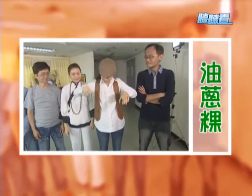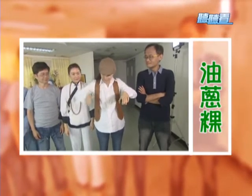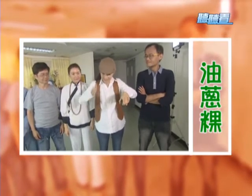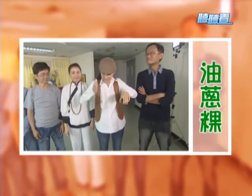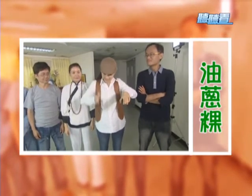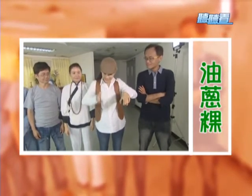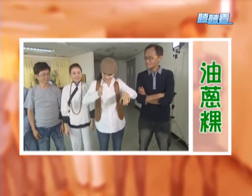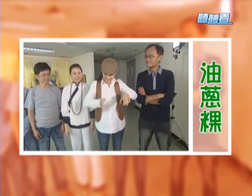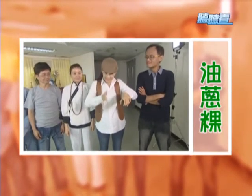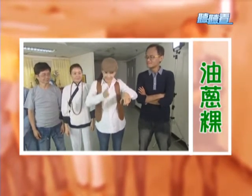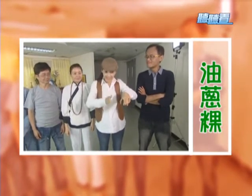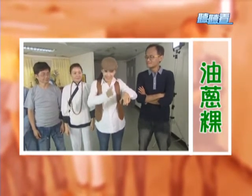贵，